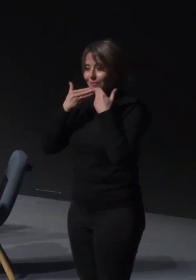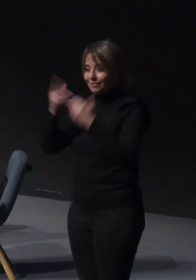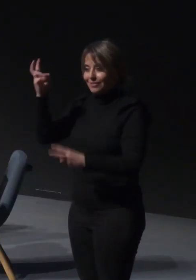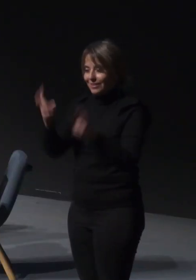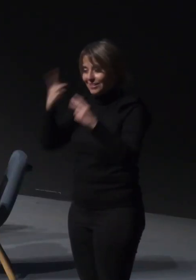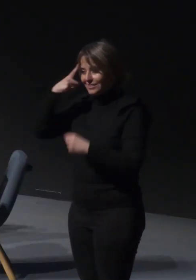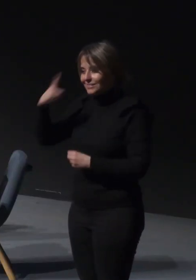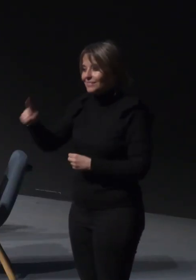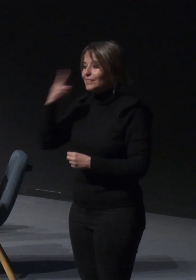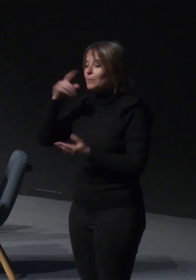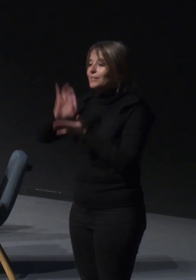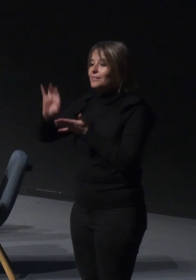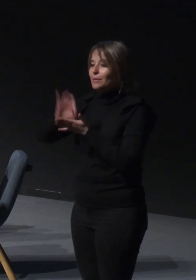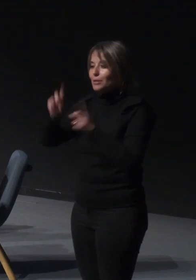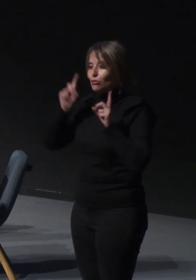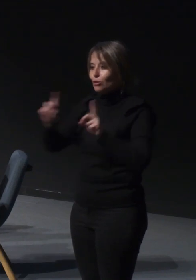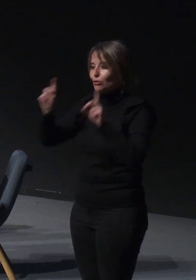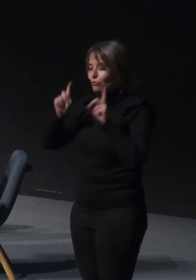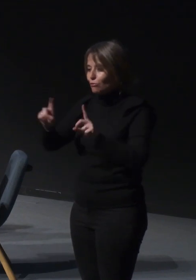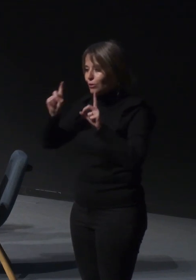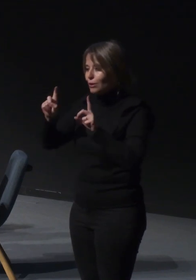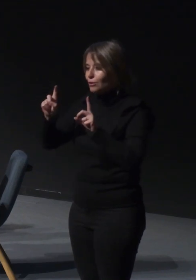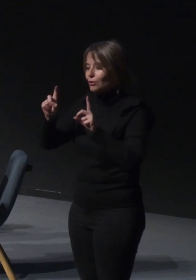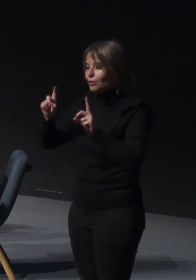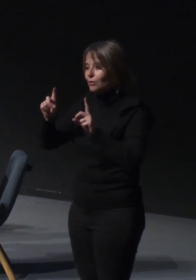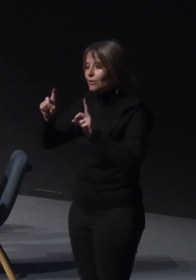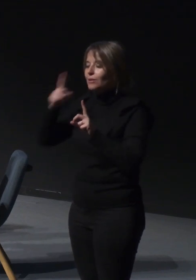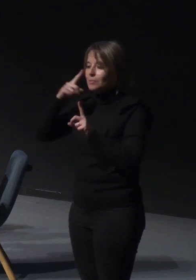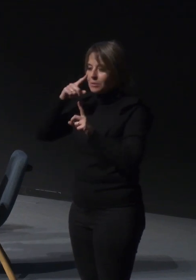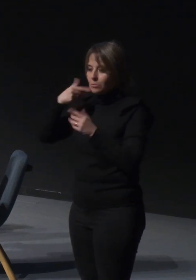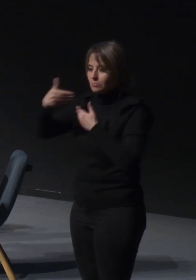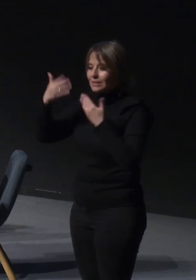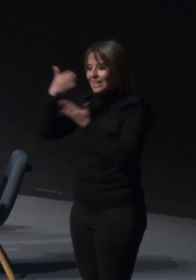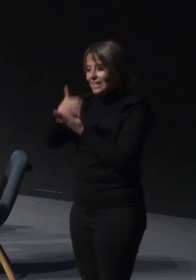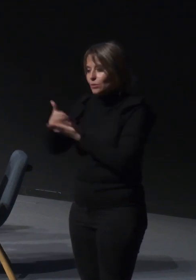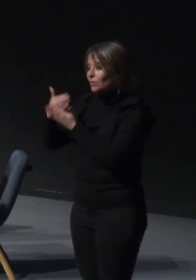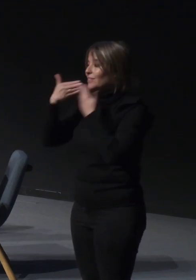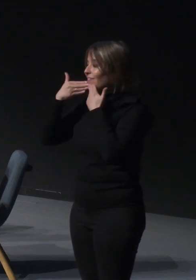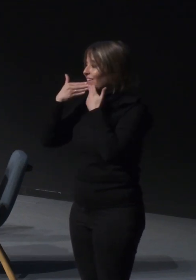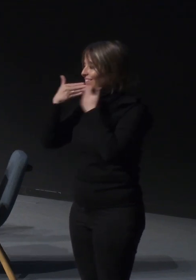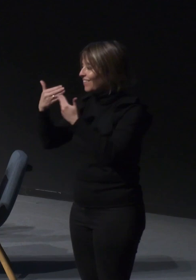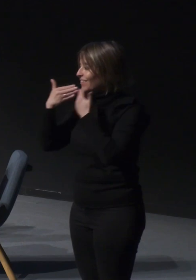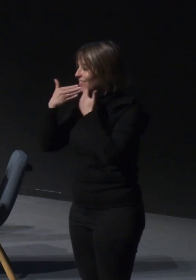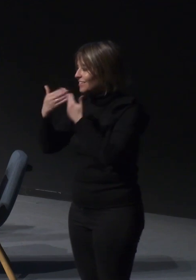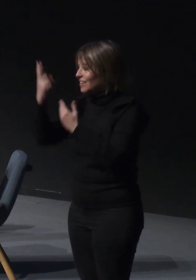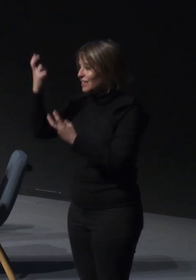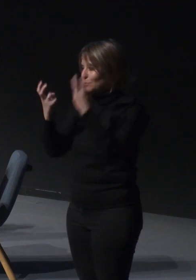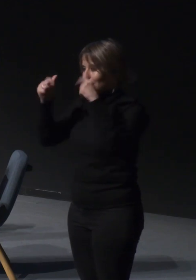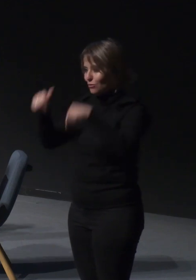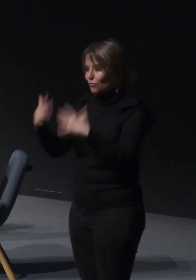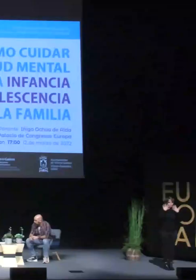ya sabéis que el Servicio de Educación cuenta con un servicio de préstamo de libros y material para las escuelas. Gracias por estar